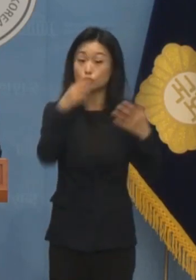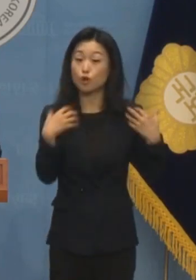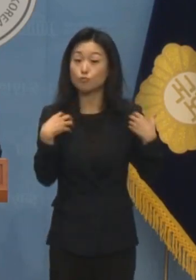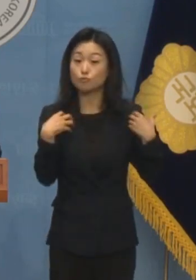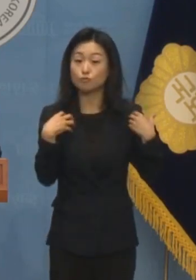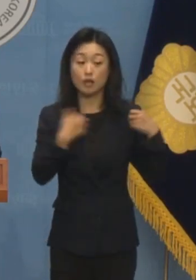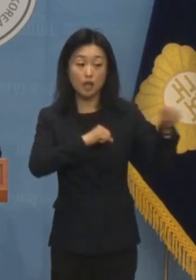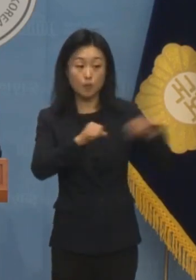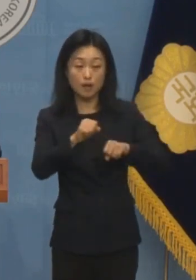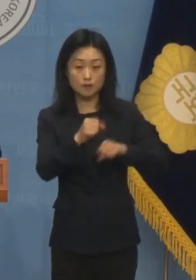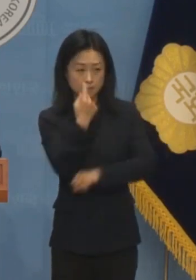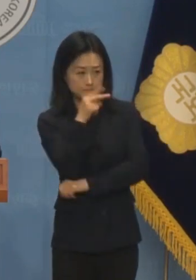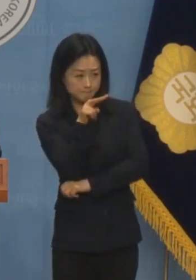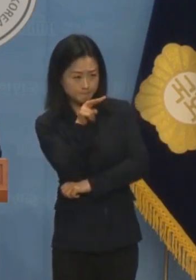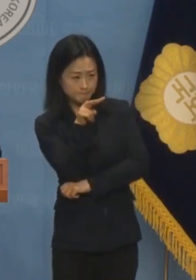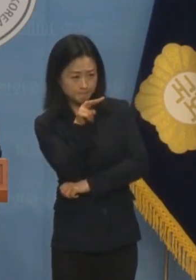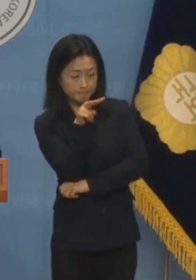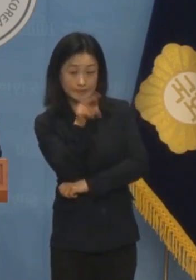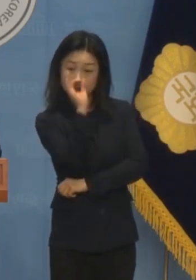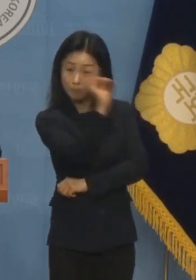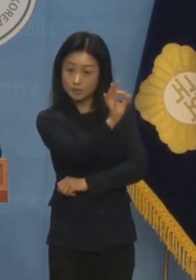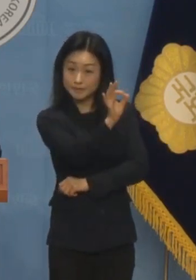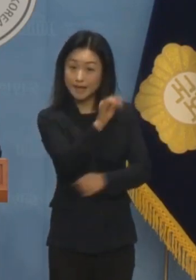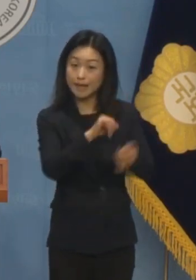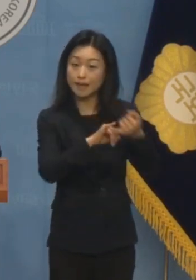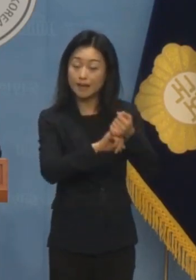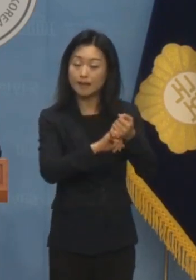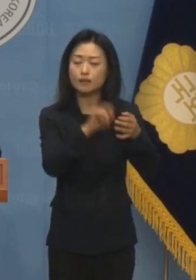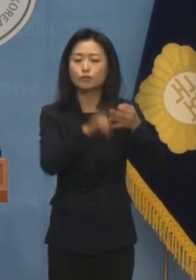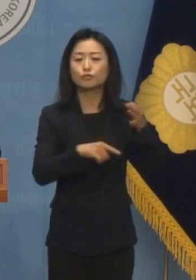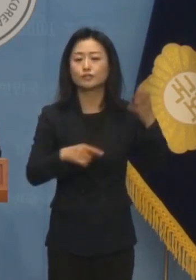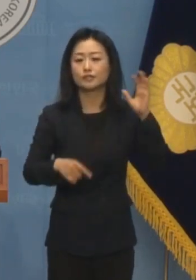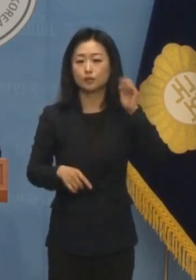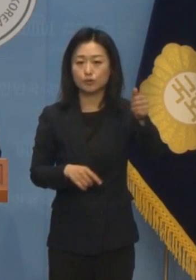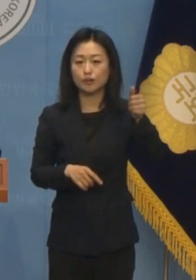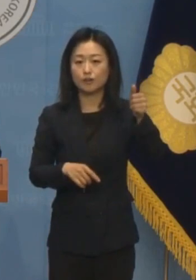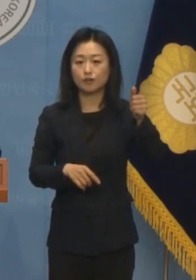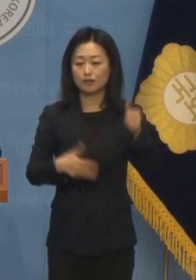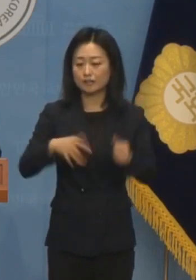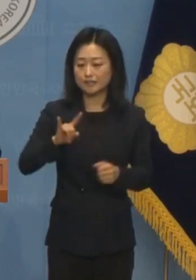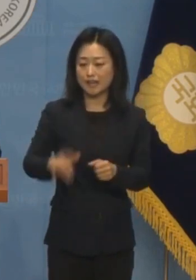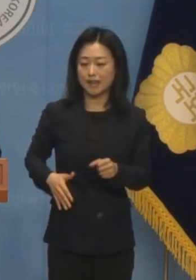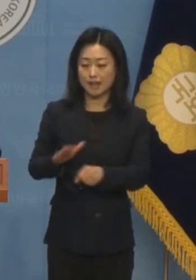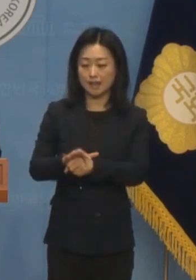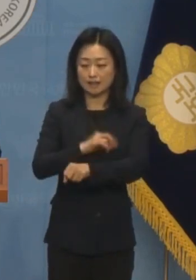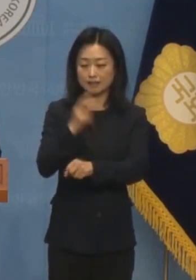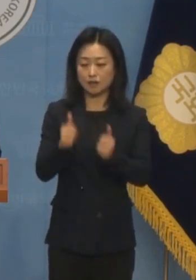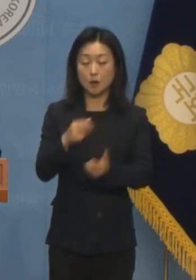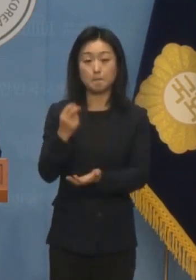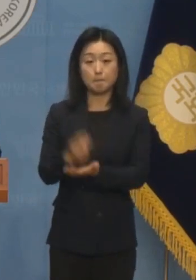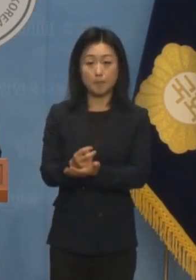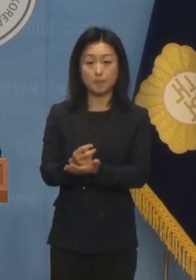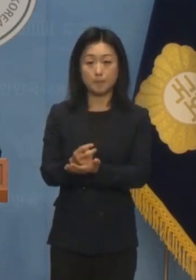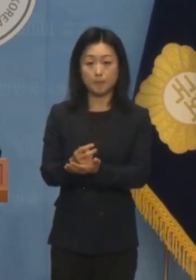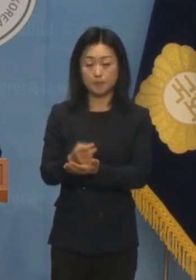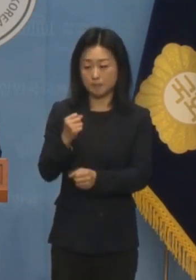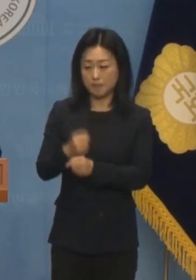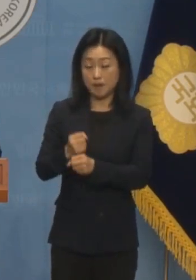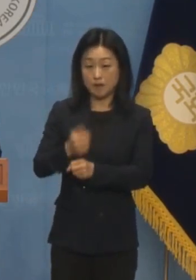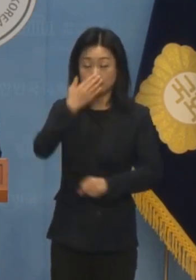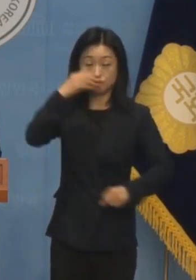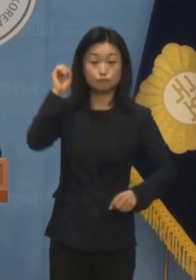대응을 감시할 것입니다 은 최수군 상병 특검법 등 국회 입법권을